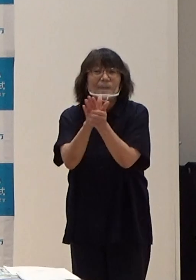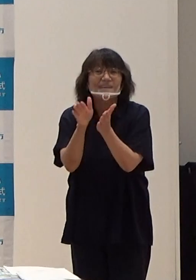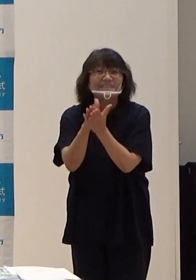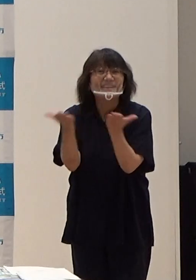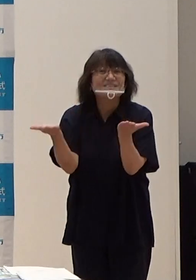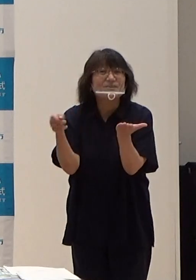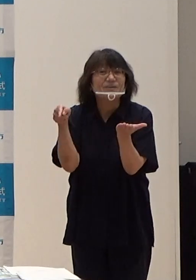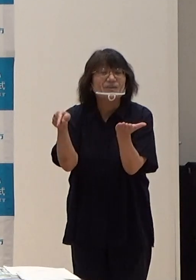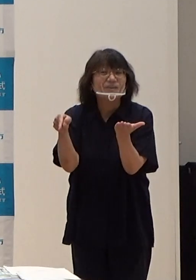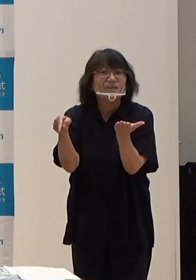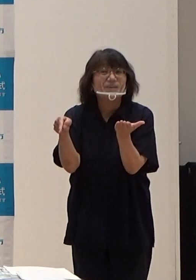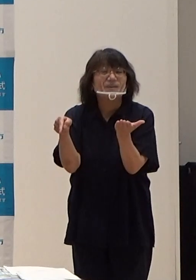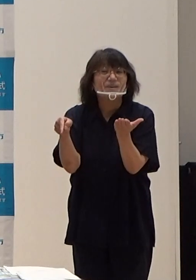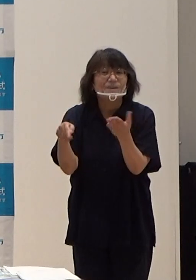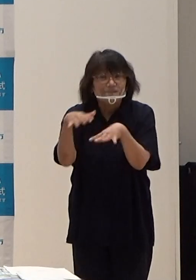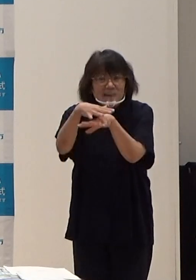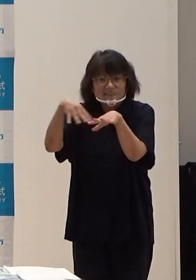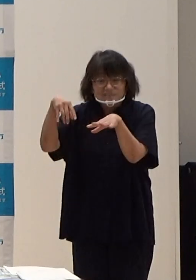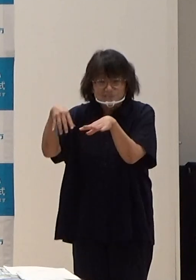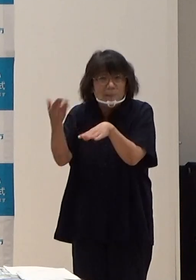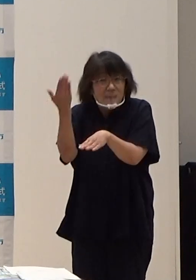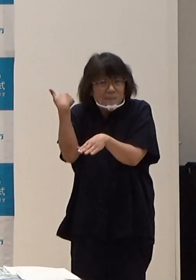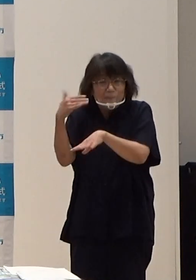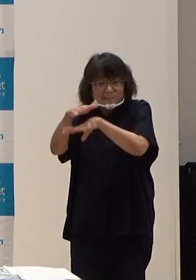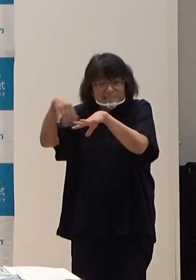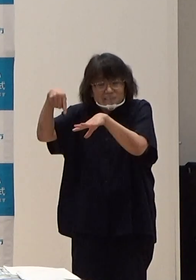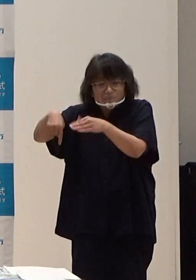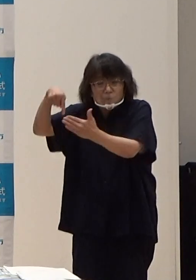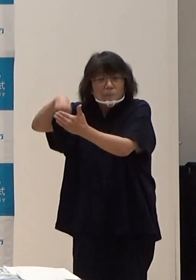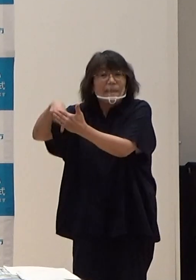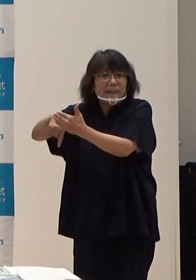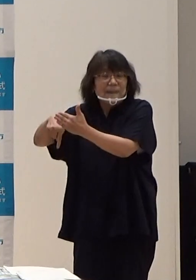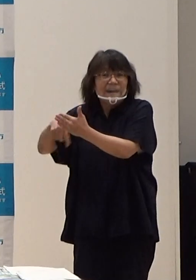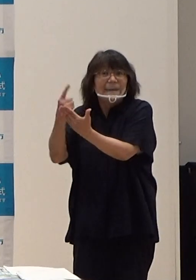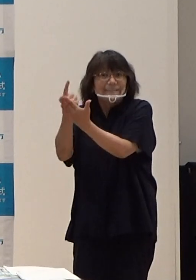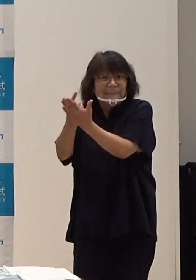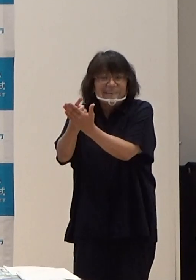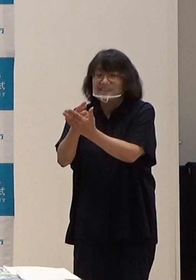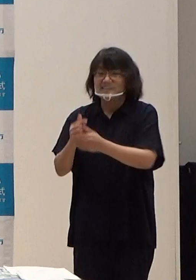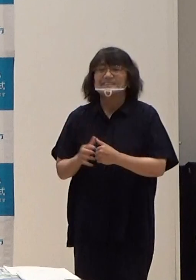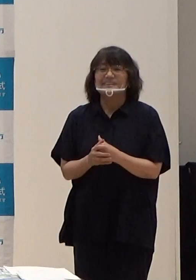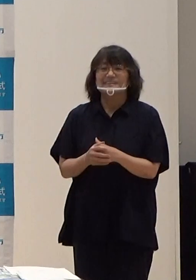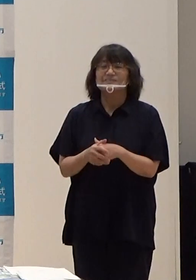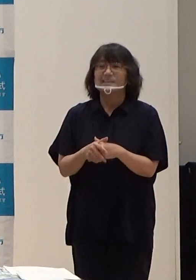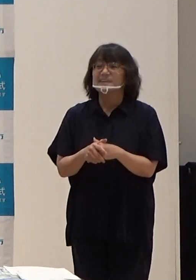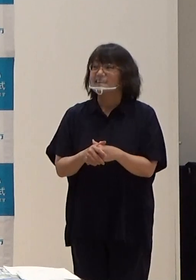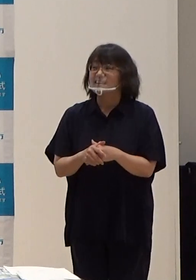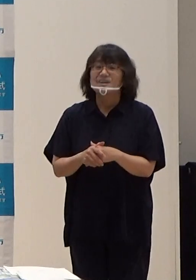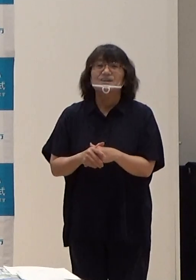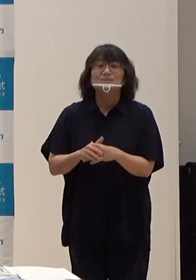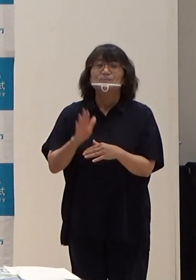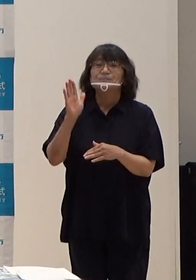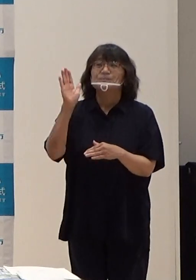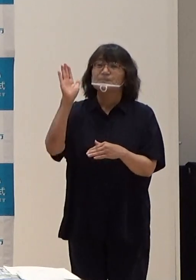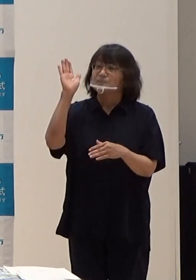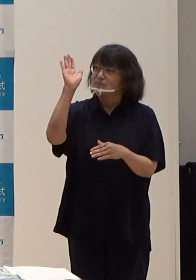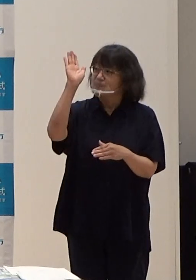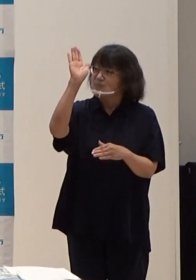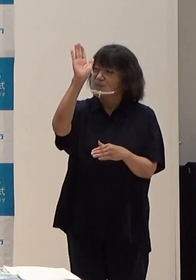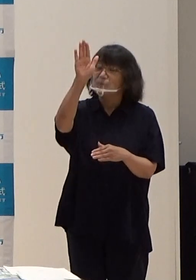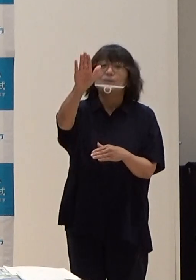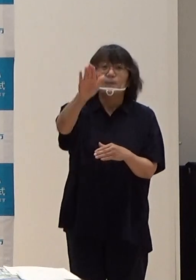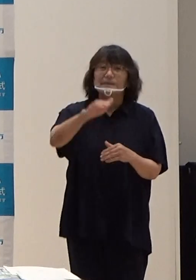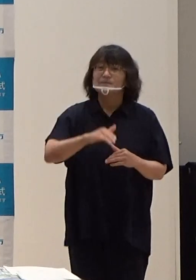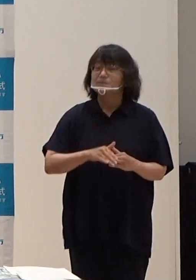市役所の中の話でしたけども、これも市全体で見ていただいてですね、あるいはちょ